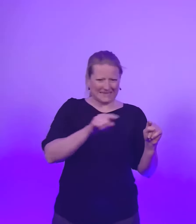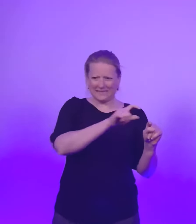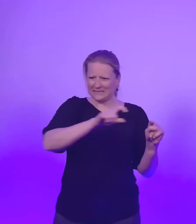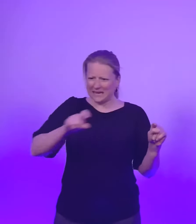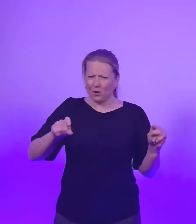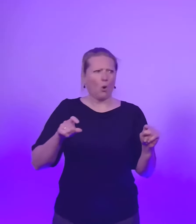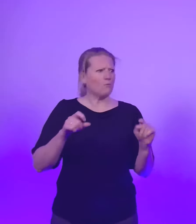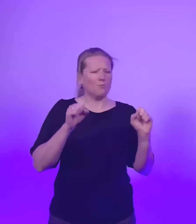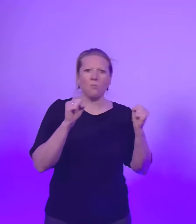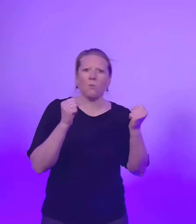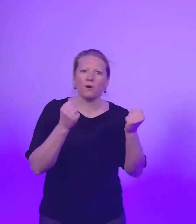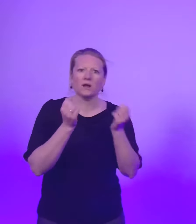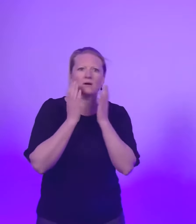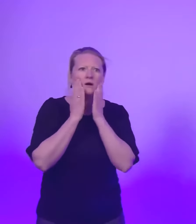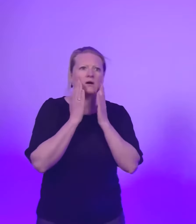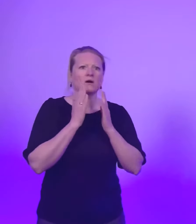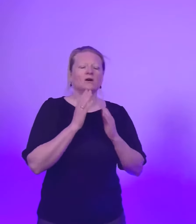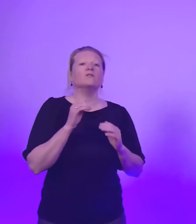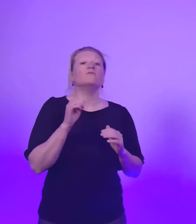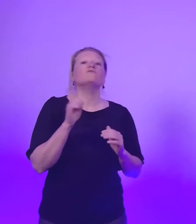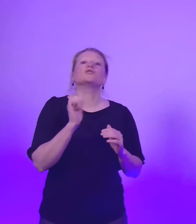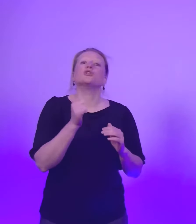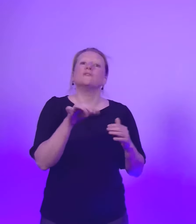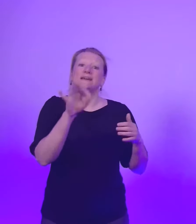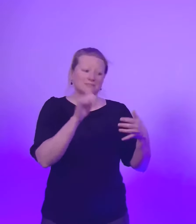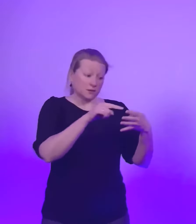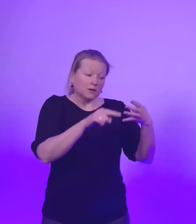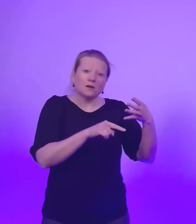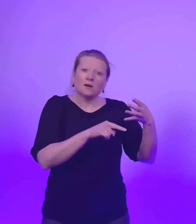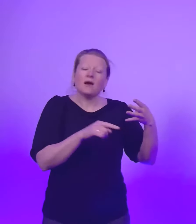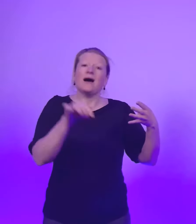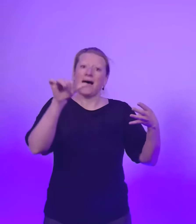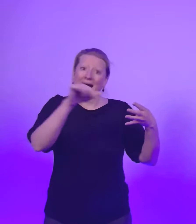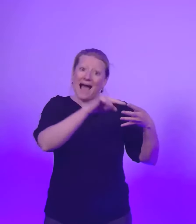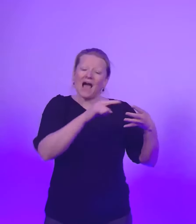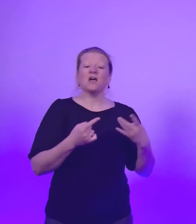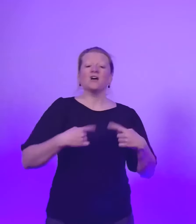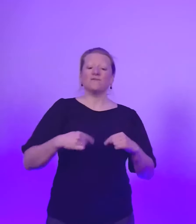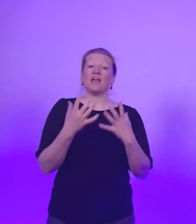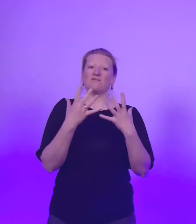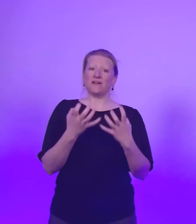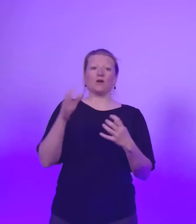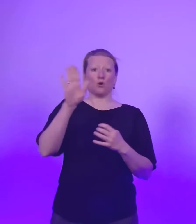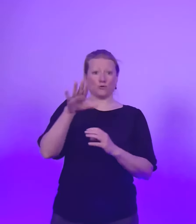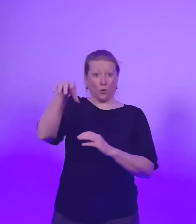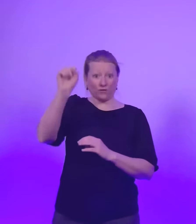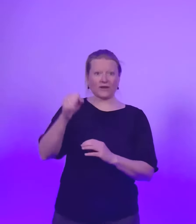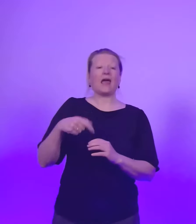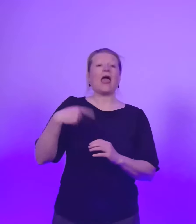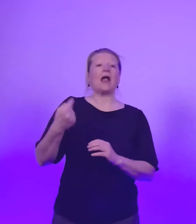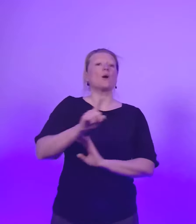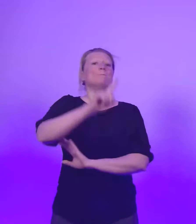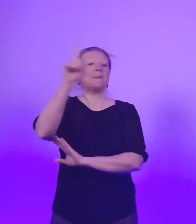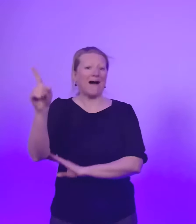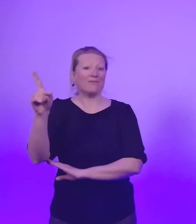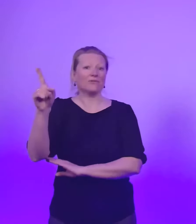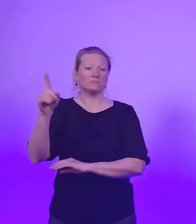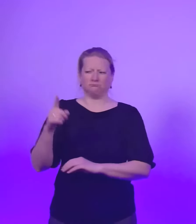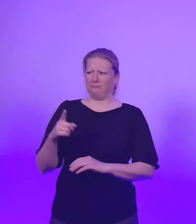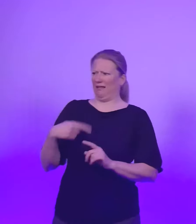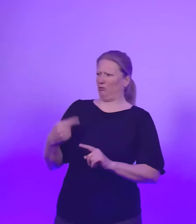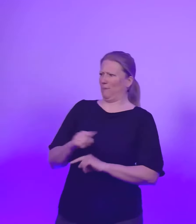dit. Oh. En wat zijn de antwoorden? Komt-ie. Antwoord A is... En wij willen God ontdekken elke maand steeds weer. Elke